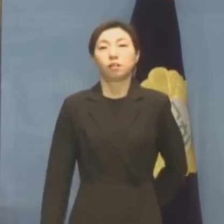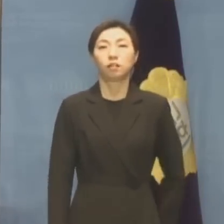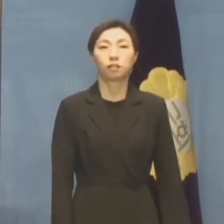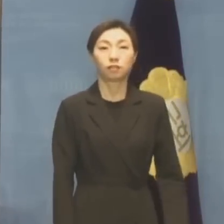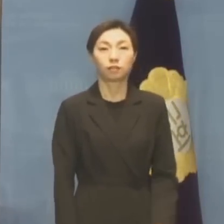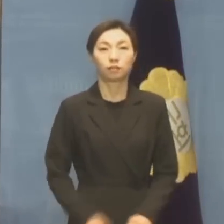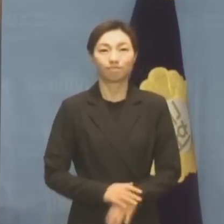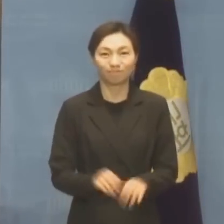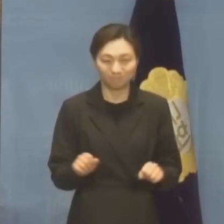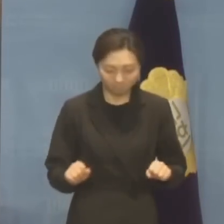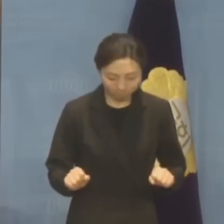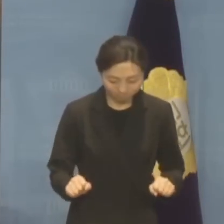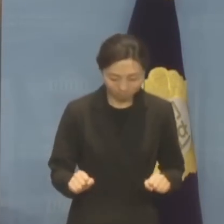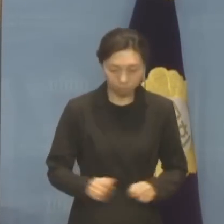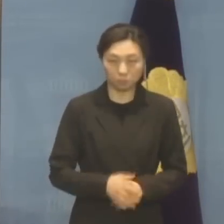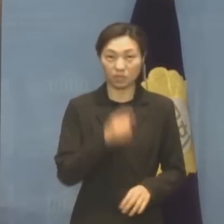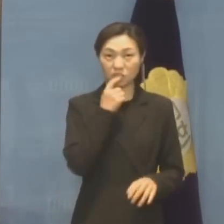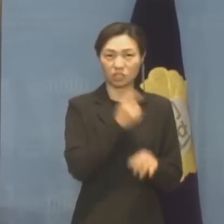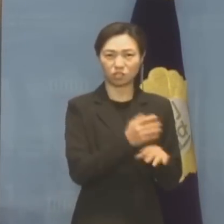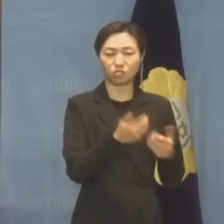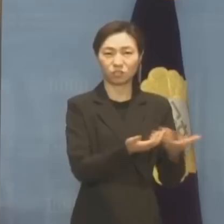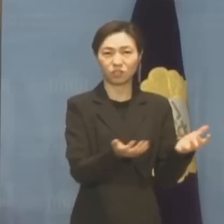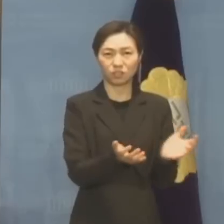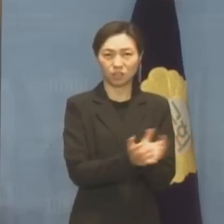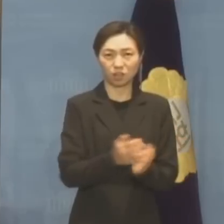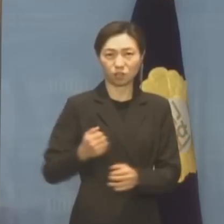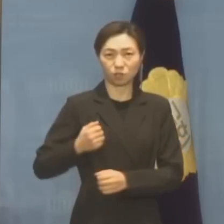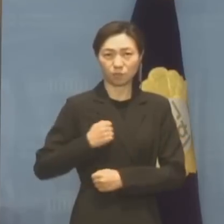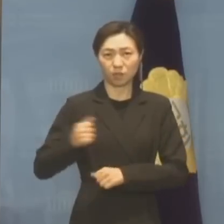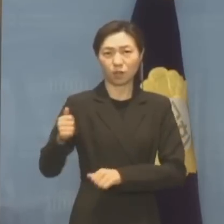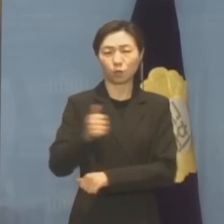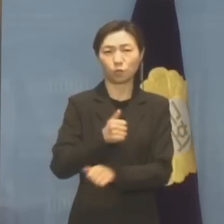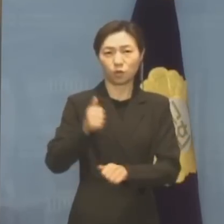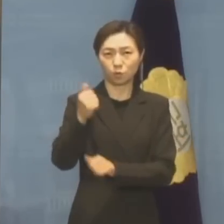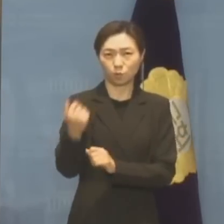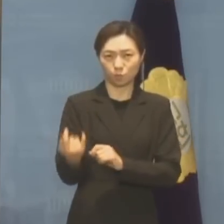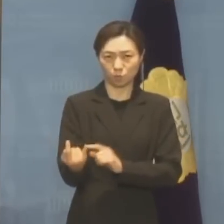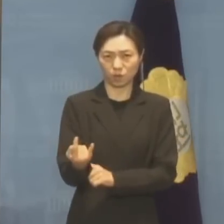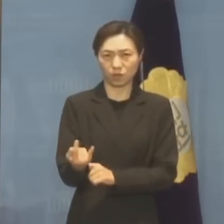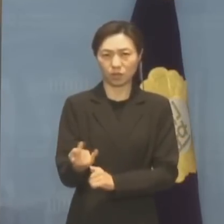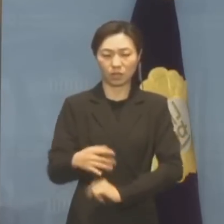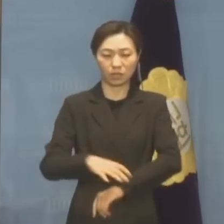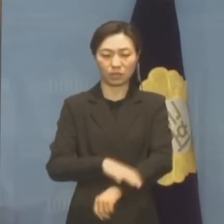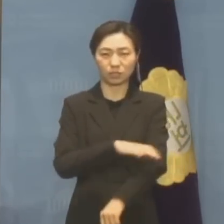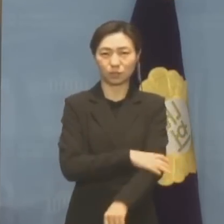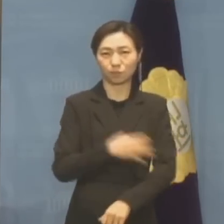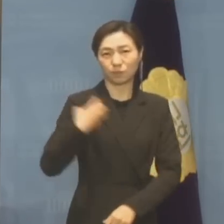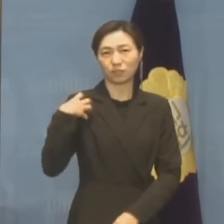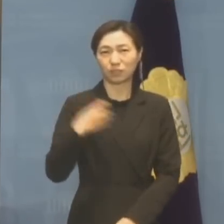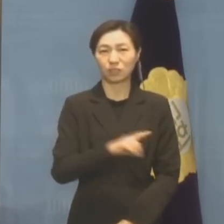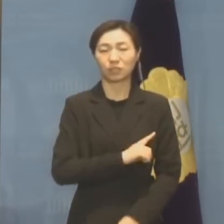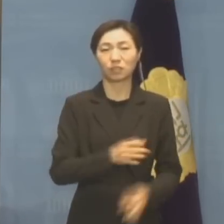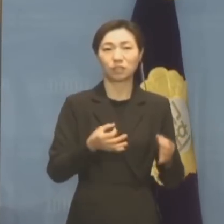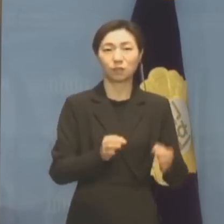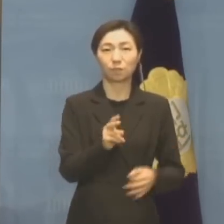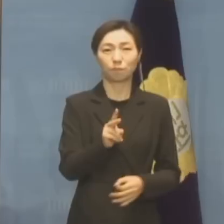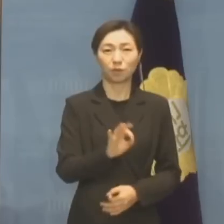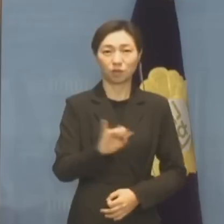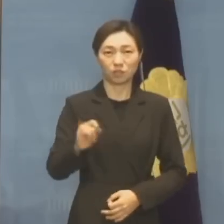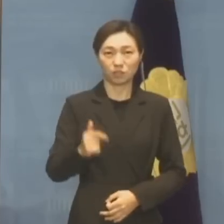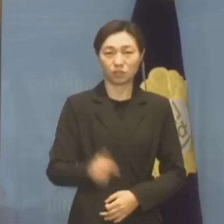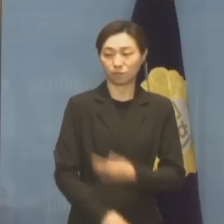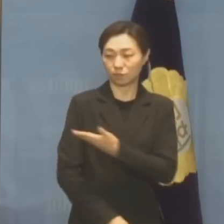네, 안녕하십니까. 더불어민주당 국방위 간사 김병주 의원입니다. 옆에 오신 분은